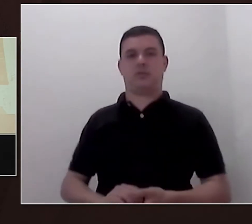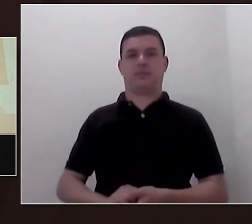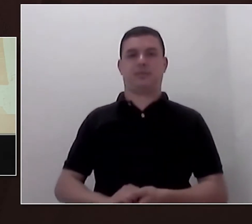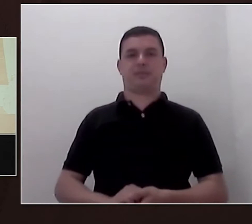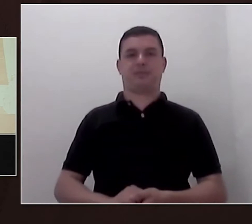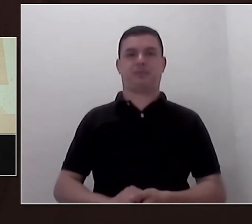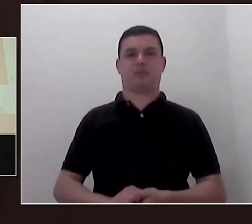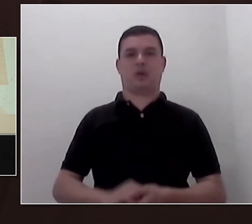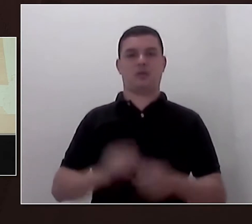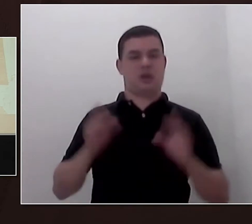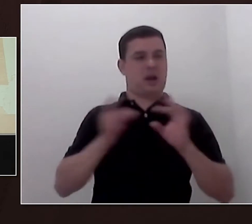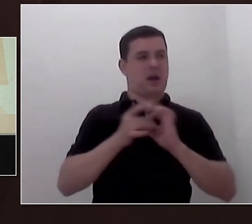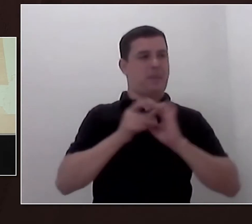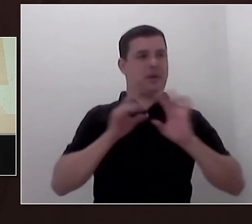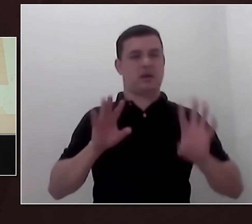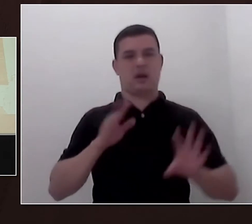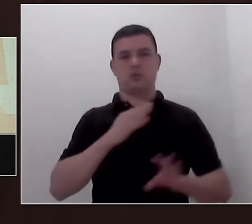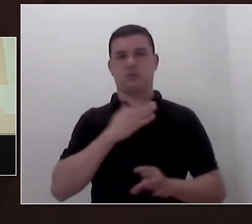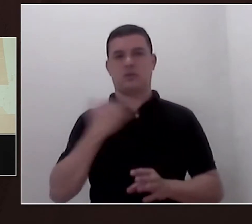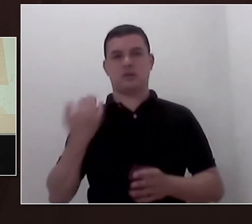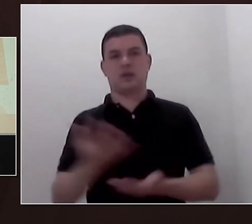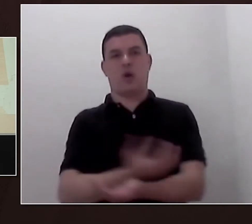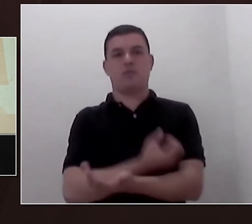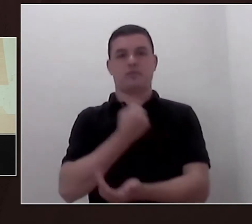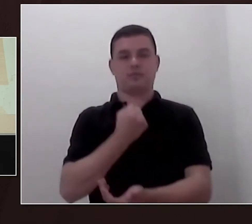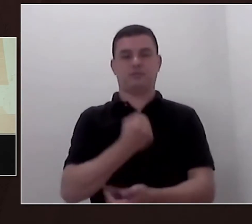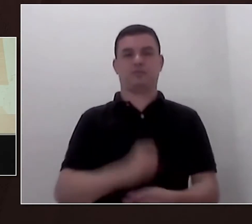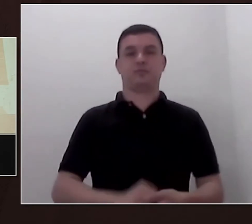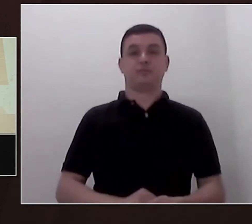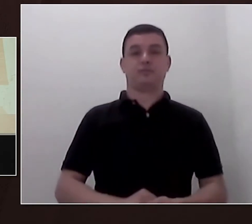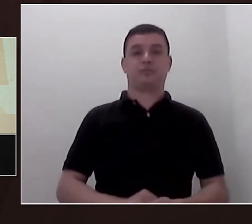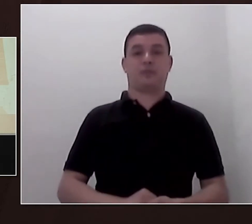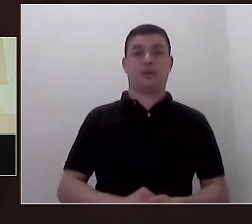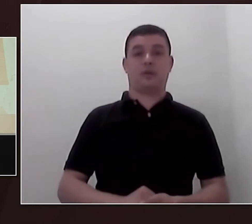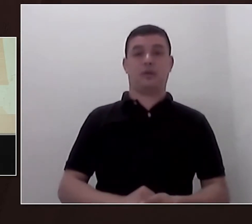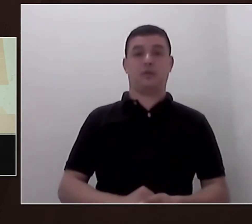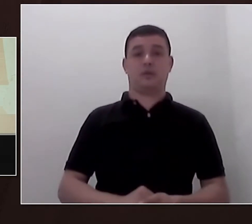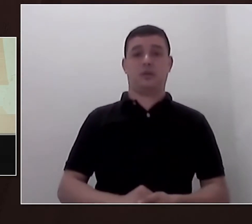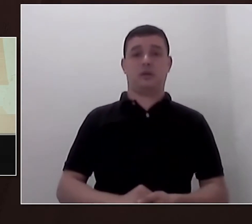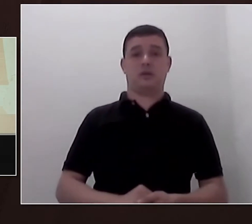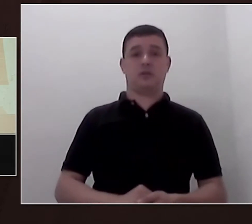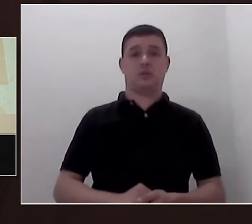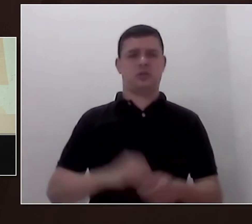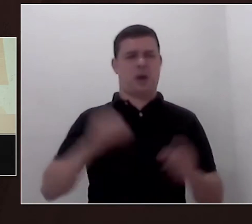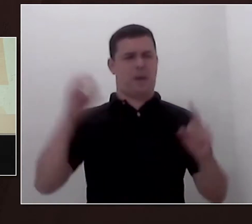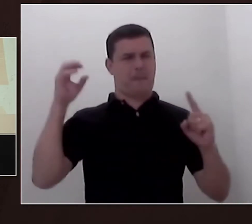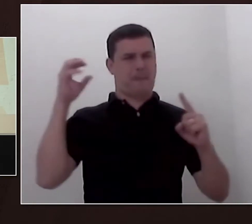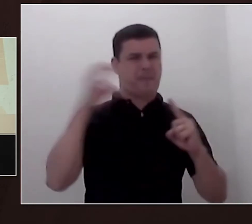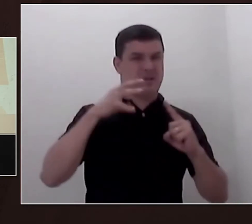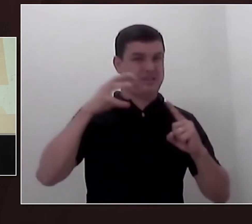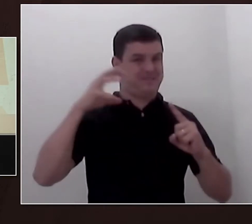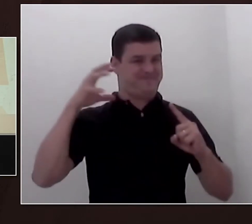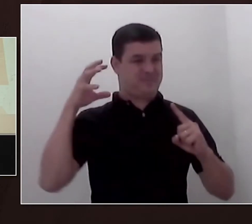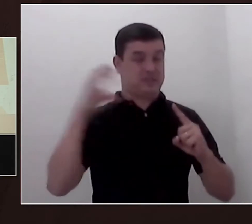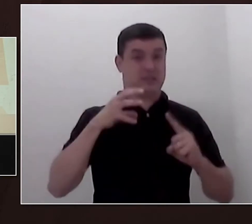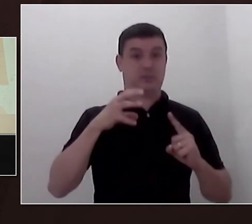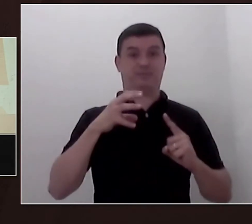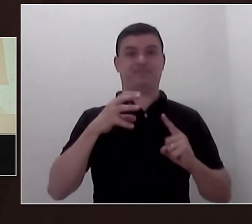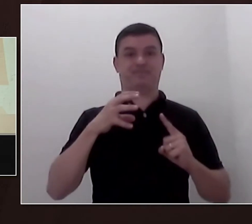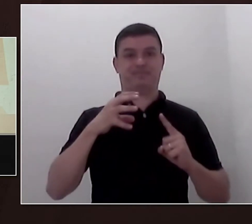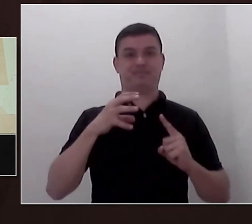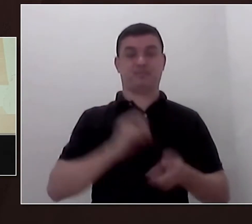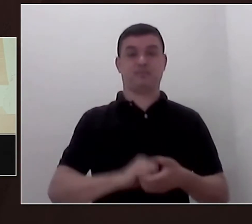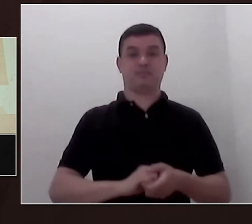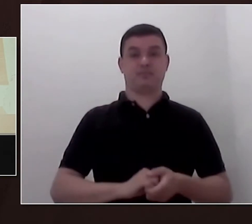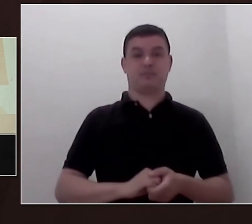da morte. Então esse era a pressão do paganismo. Esses eram, mas também sofreu